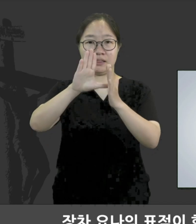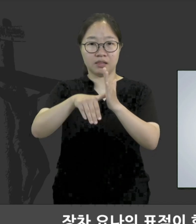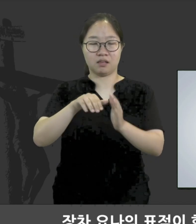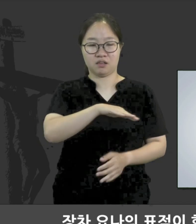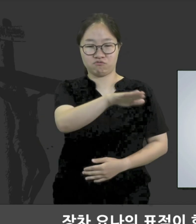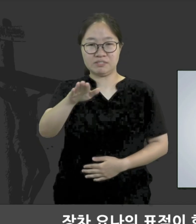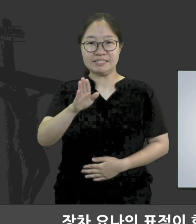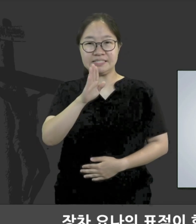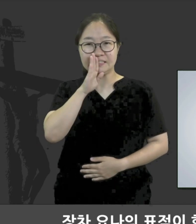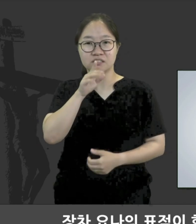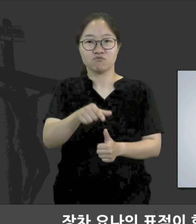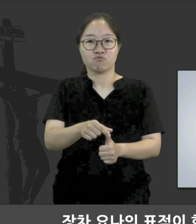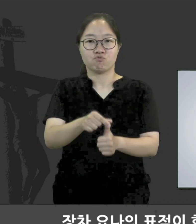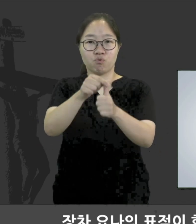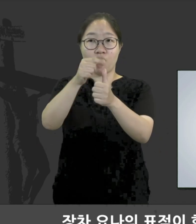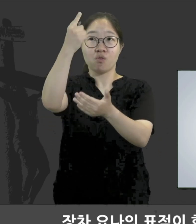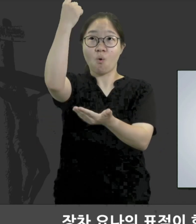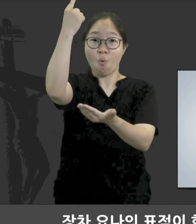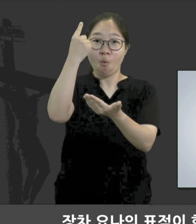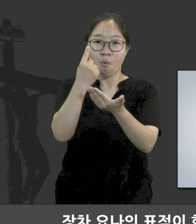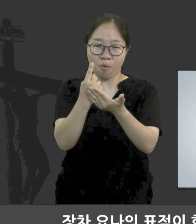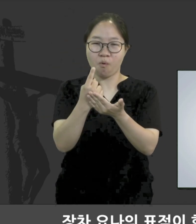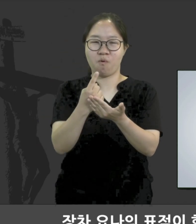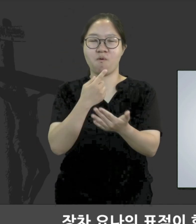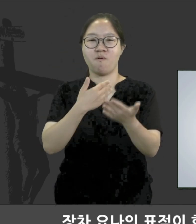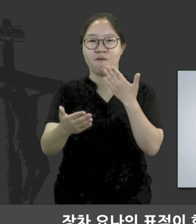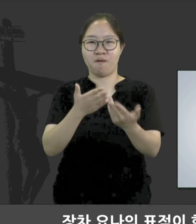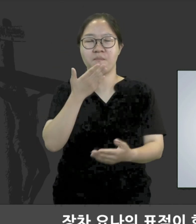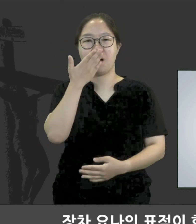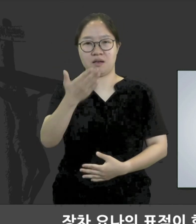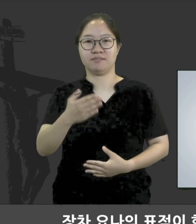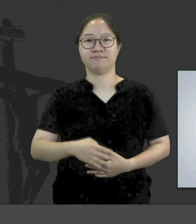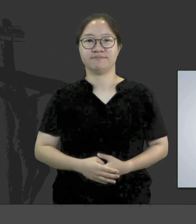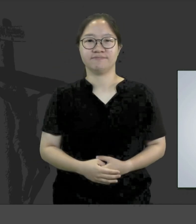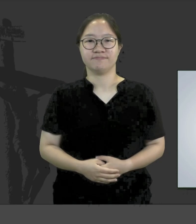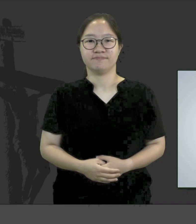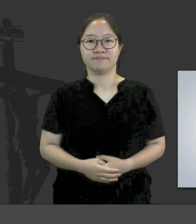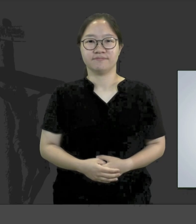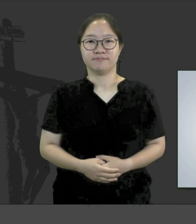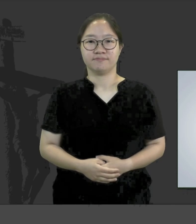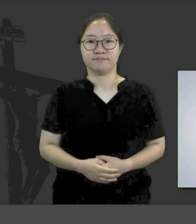우리는 진정한 구원이 임하는 것을 보게 될 것입니다.